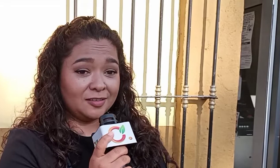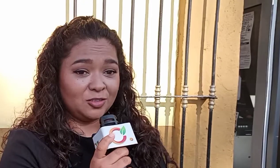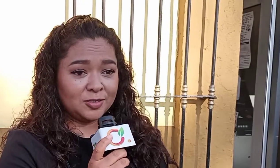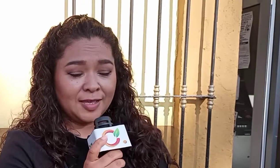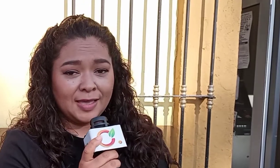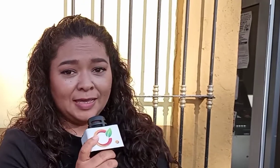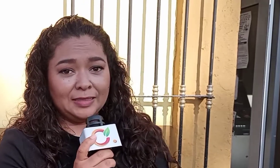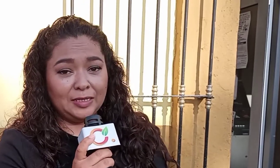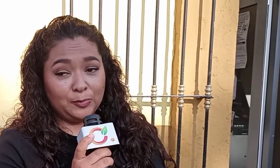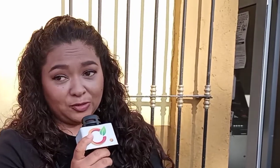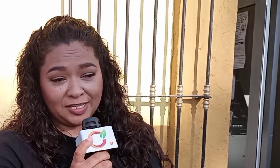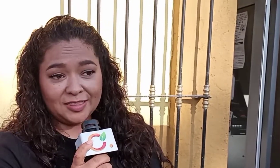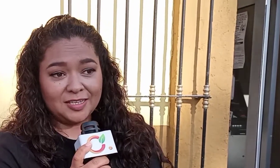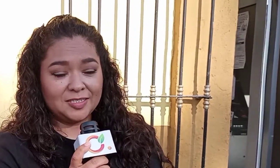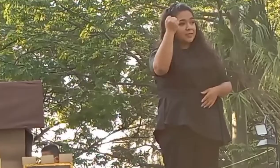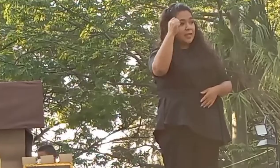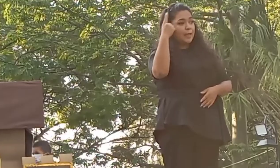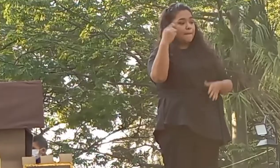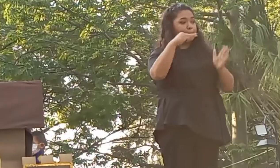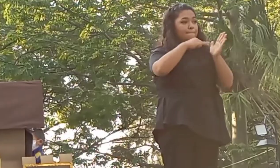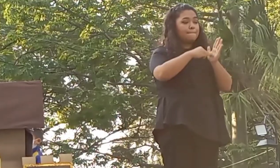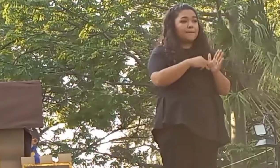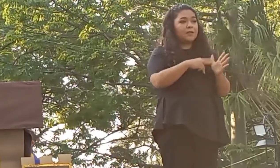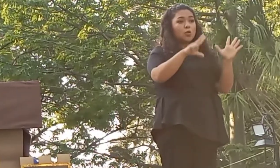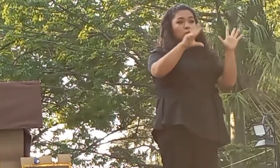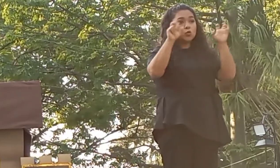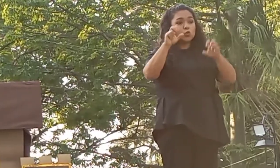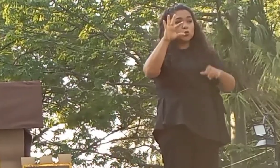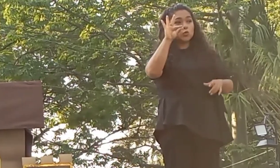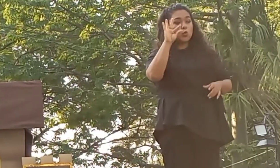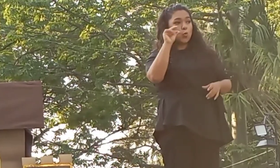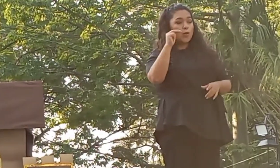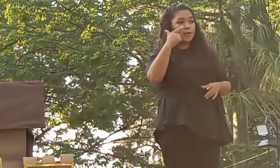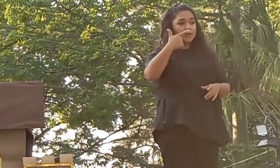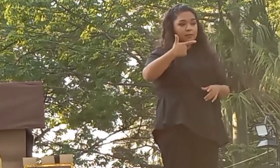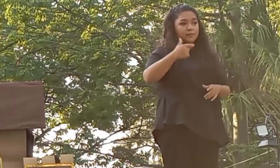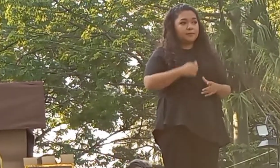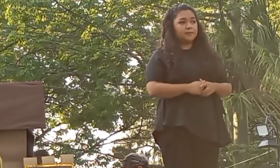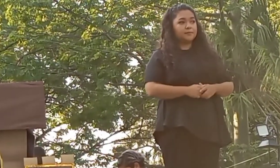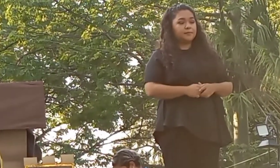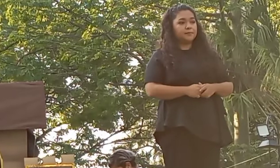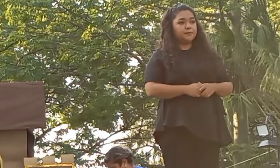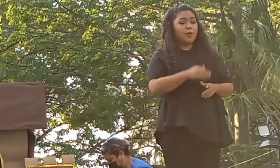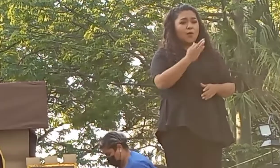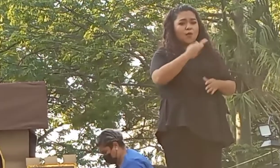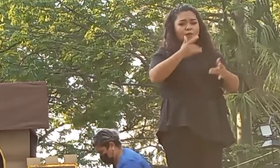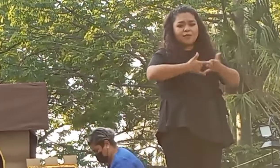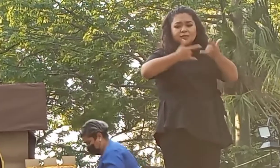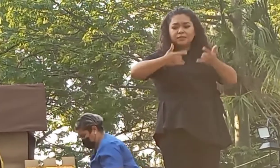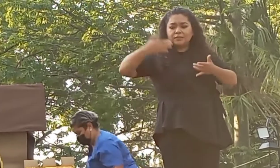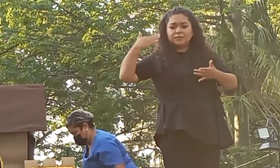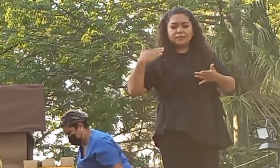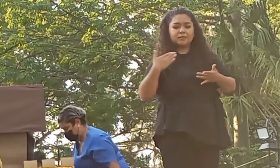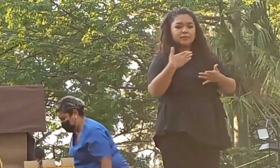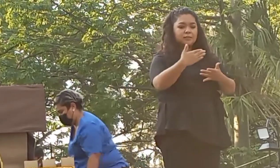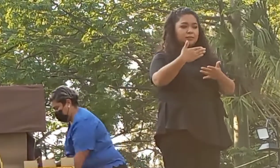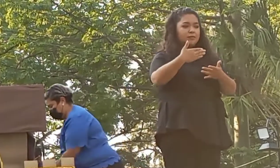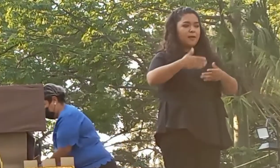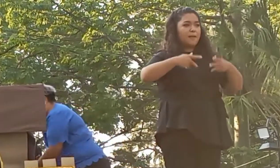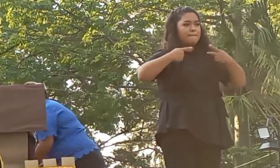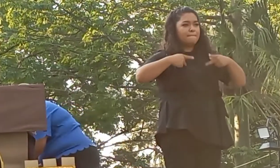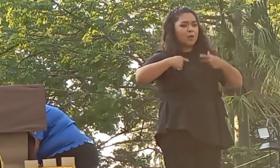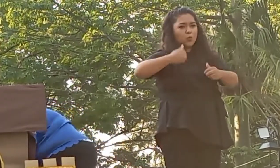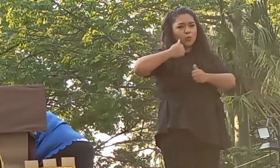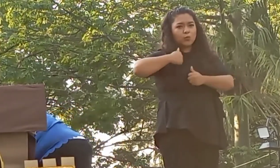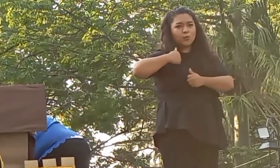estos actos tan importantes y acercar la información a las personas que manejan la lengua.